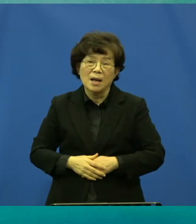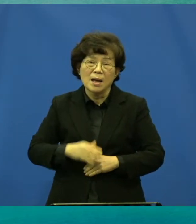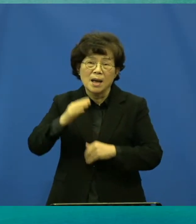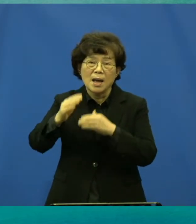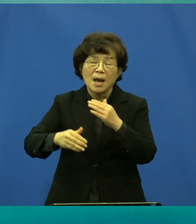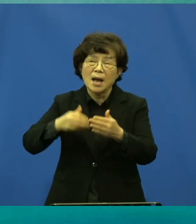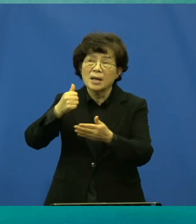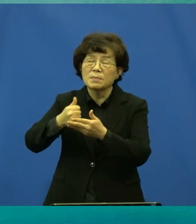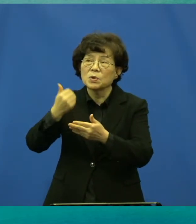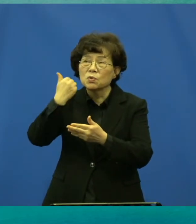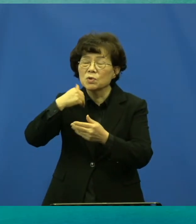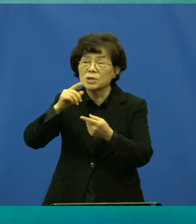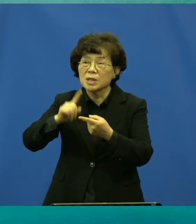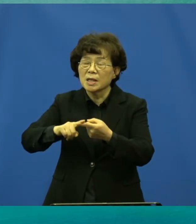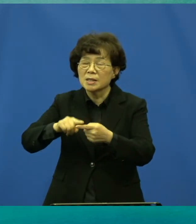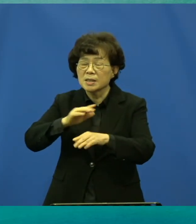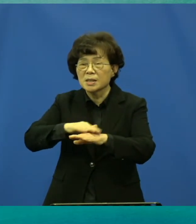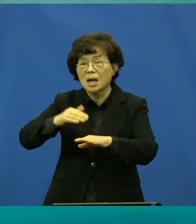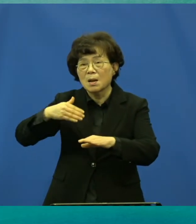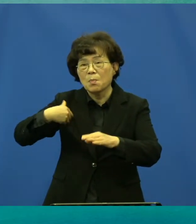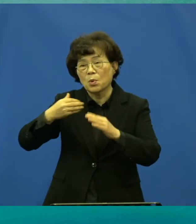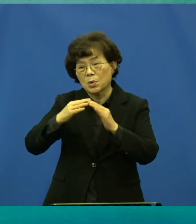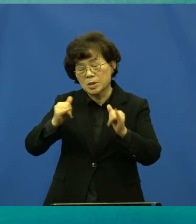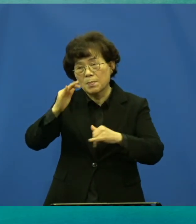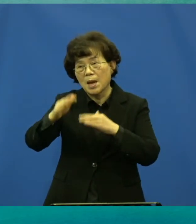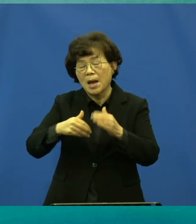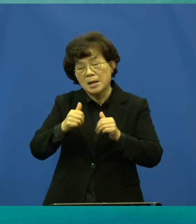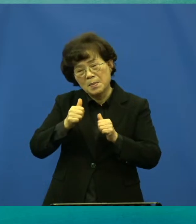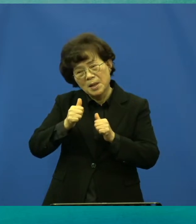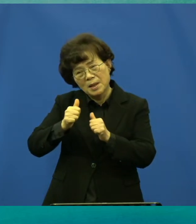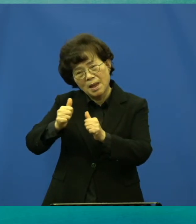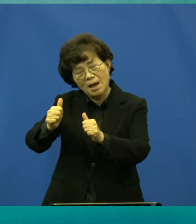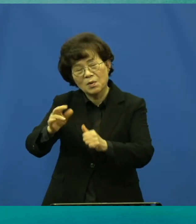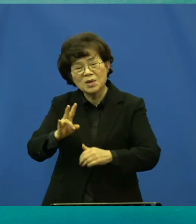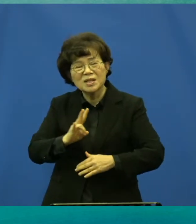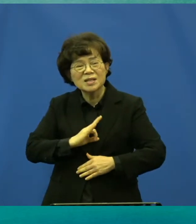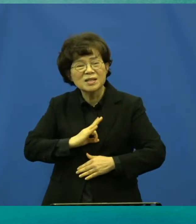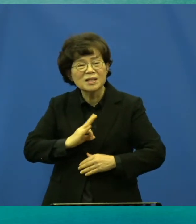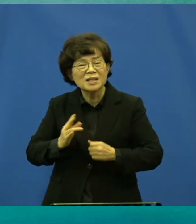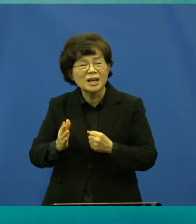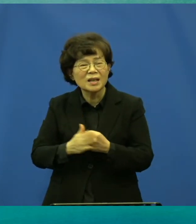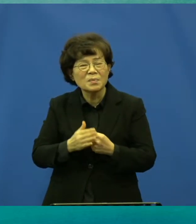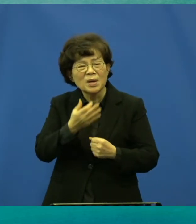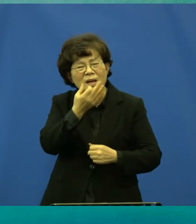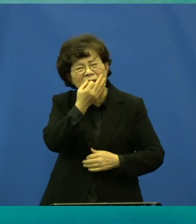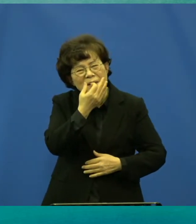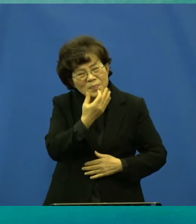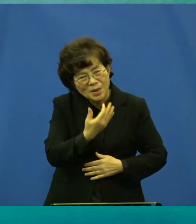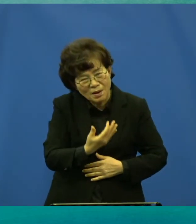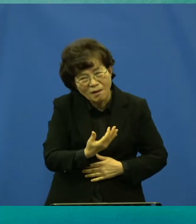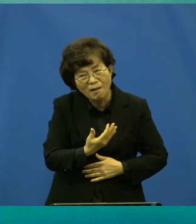하나님이 누구이신지를 잘 모르는 사람이 하나님을 따르니 이게 얼마나 힘든 일이겠습니까?